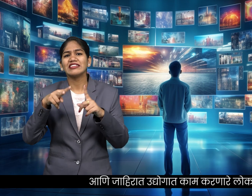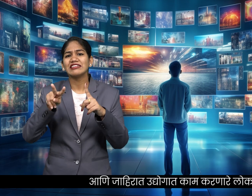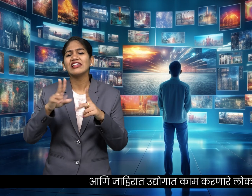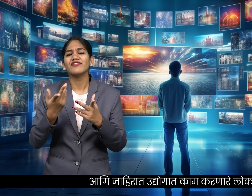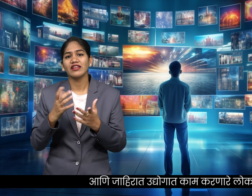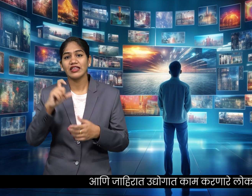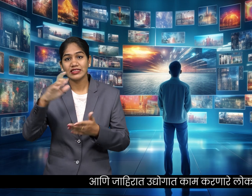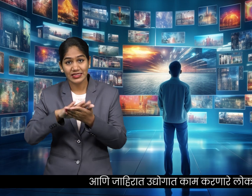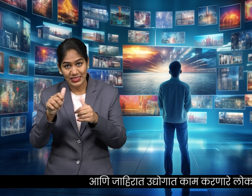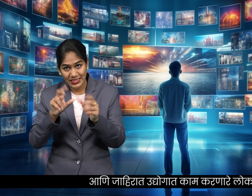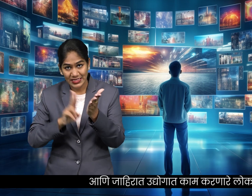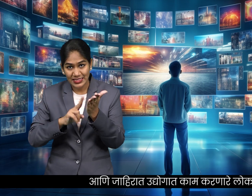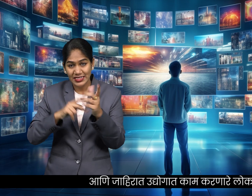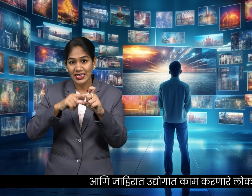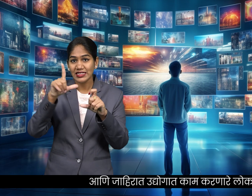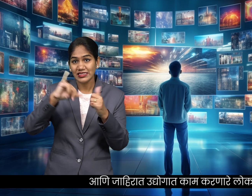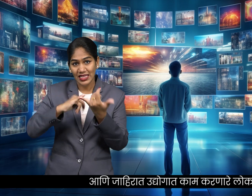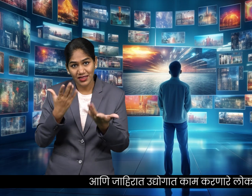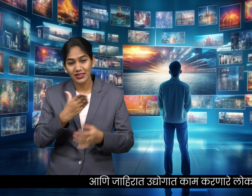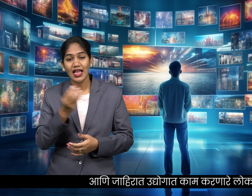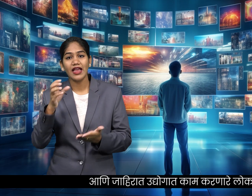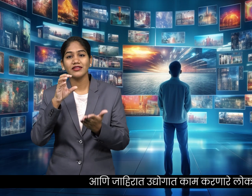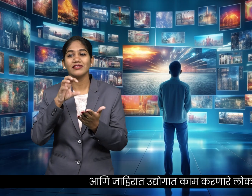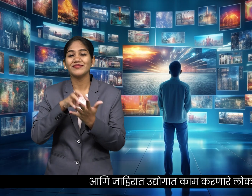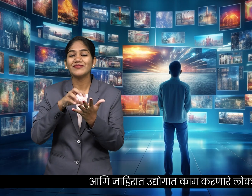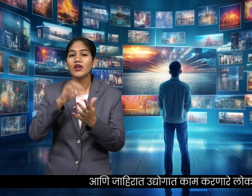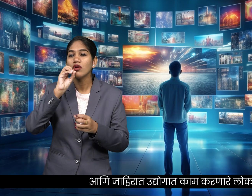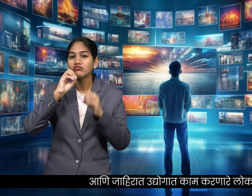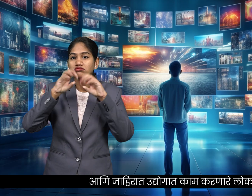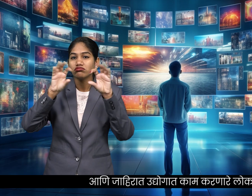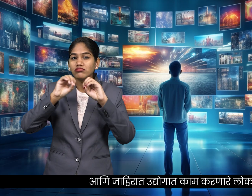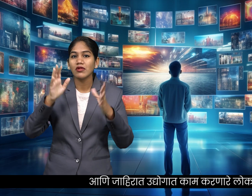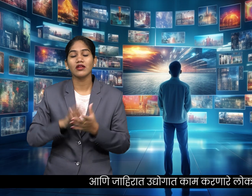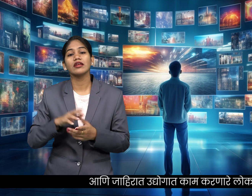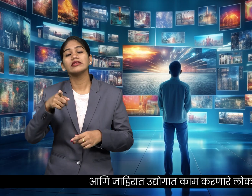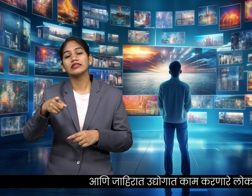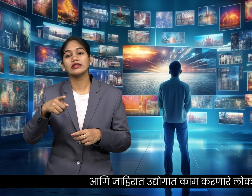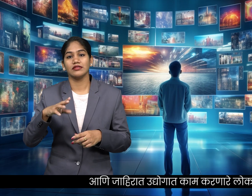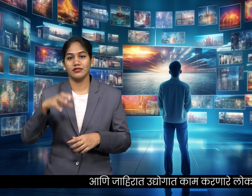करणारे लोक.